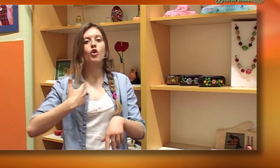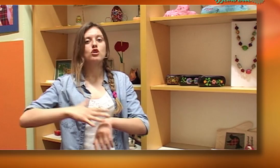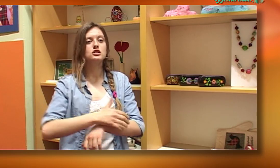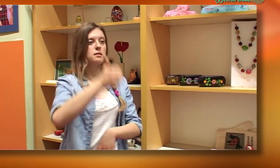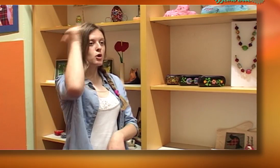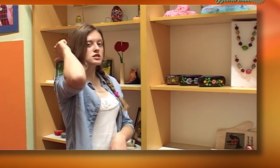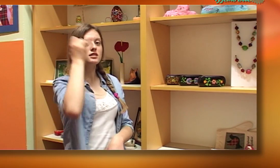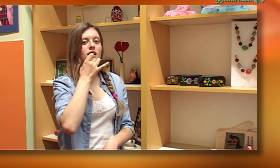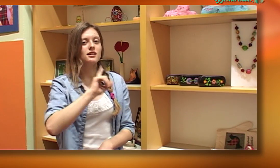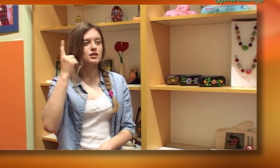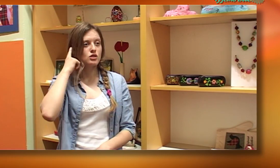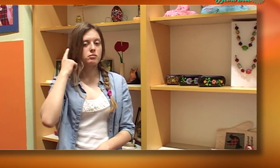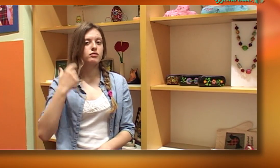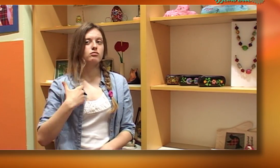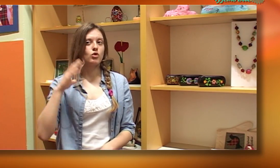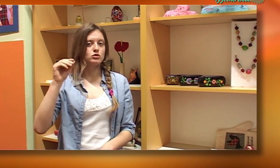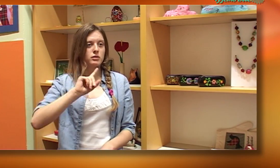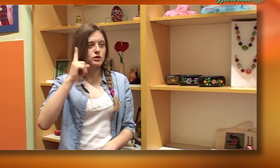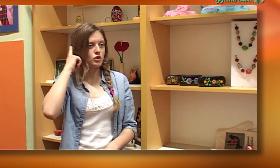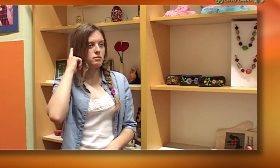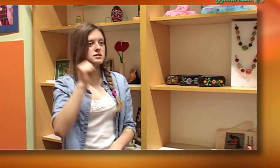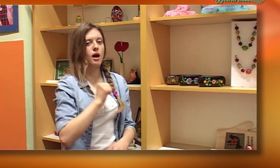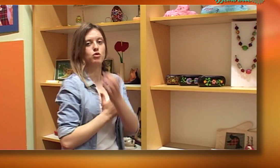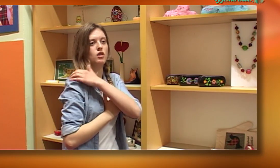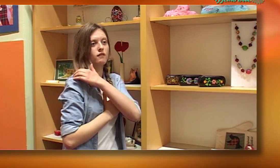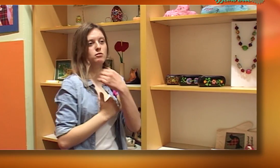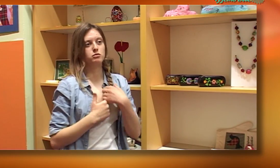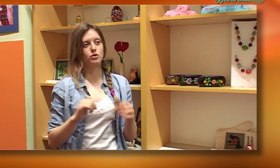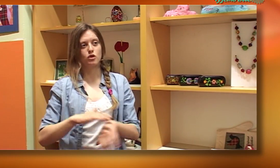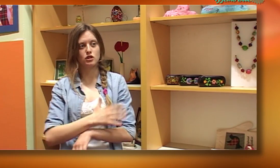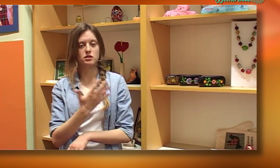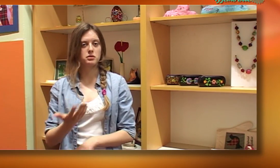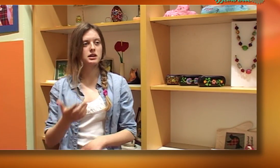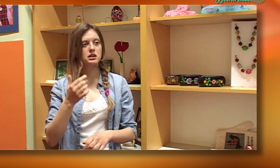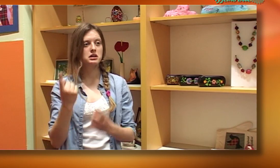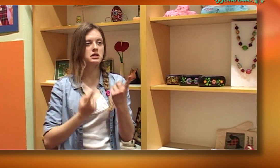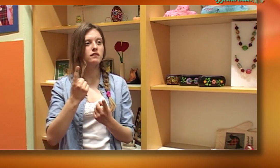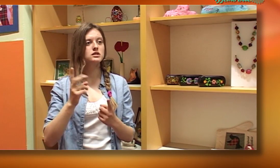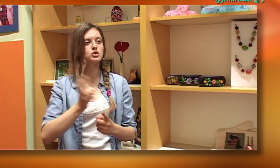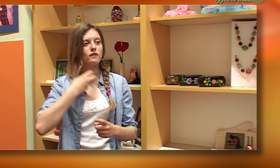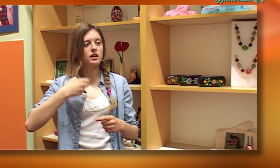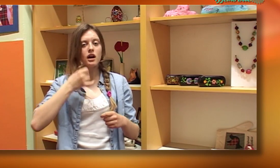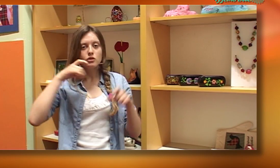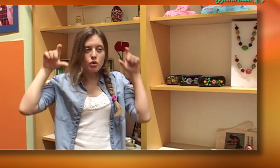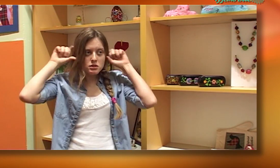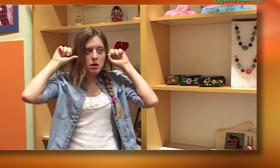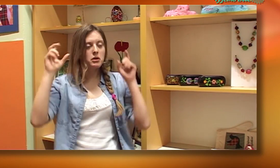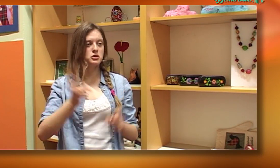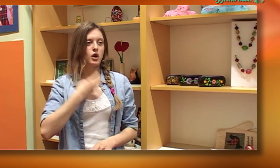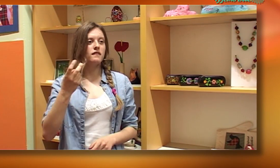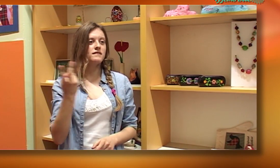Čujući me pitaju kako osjećam kada je neko iza mene, kada ne čujem. Ona im odgovori kada je